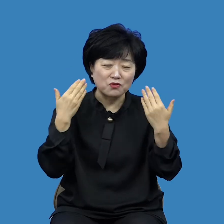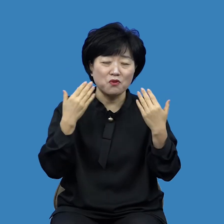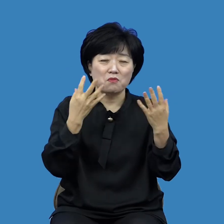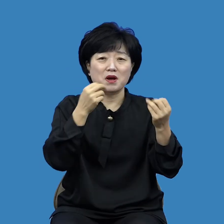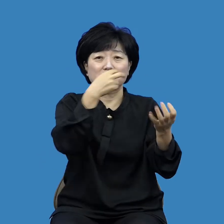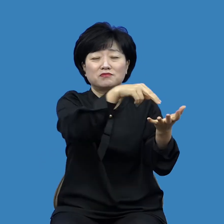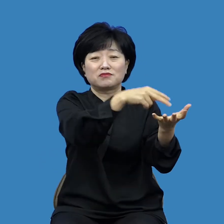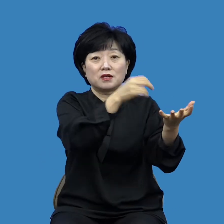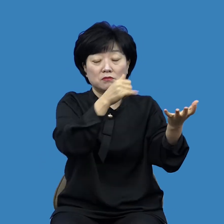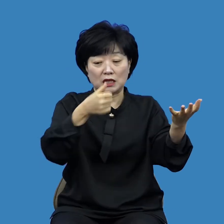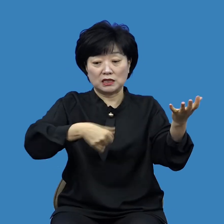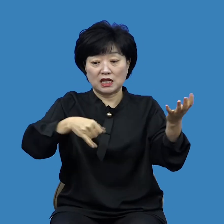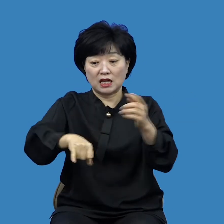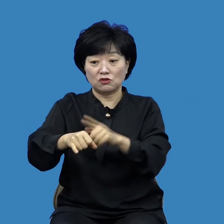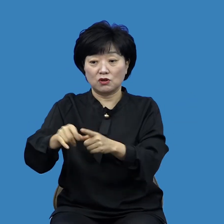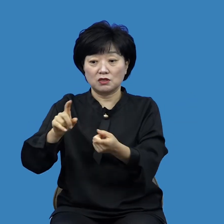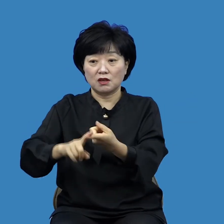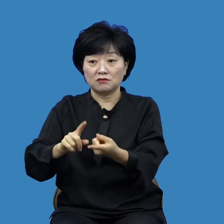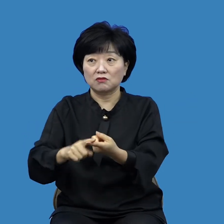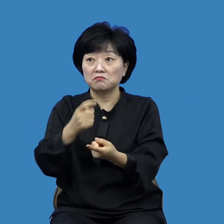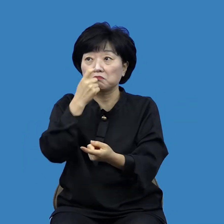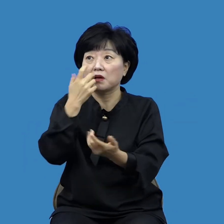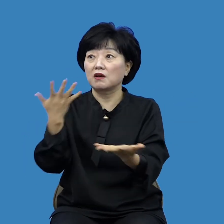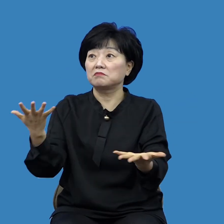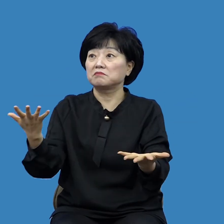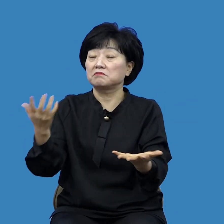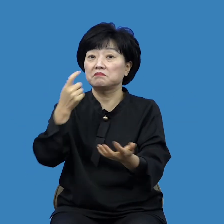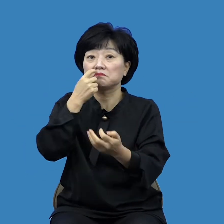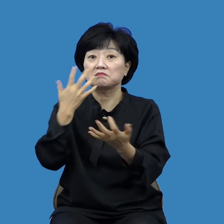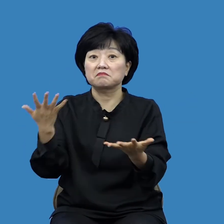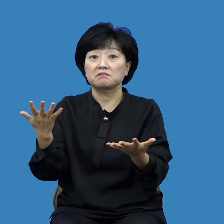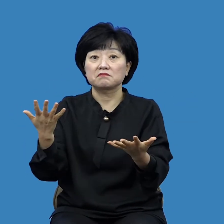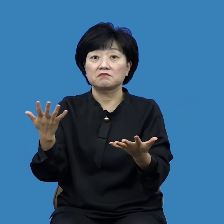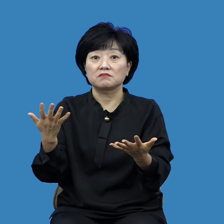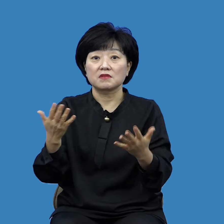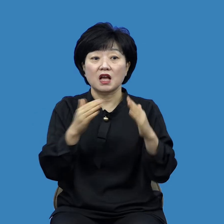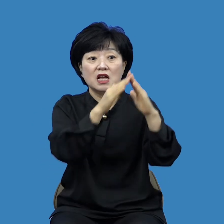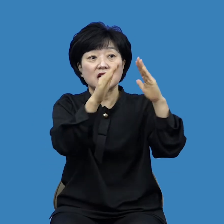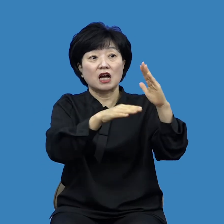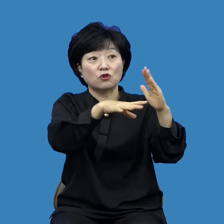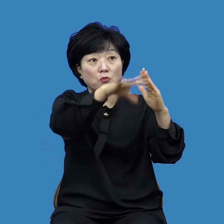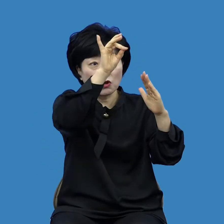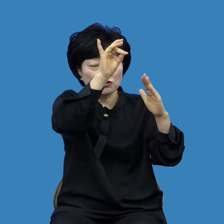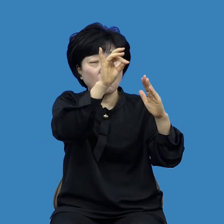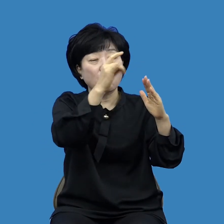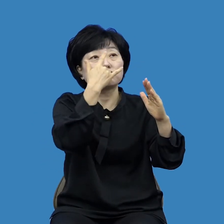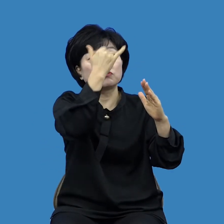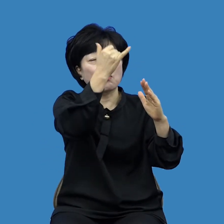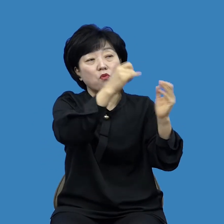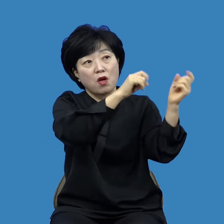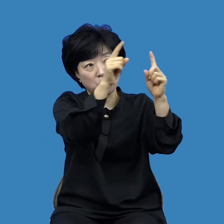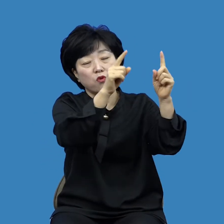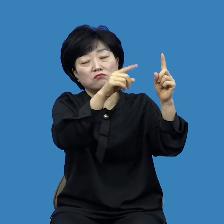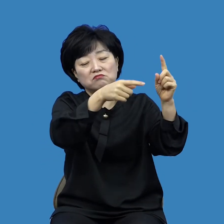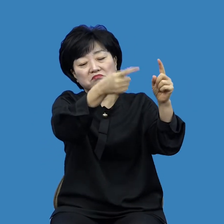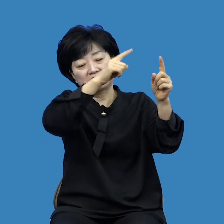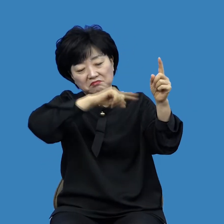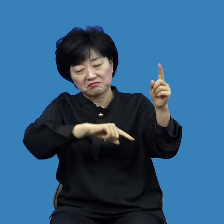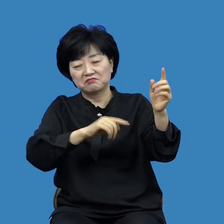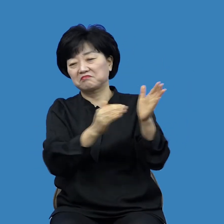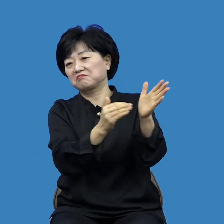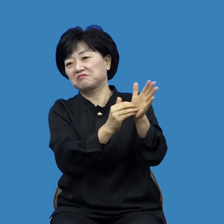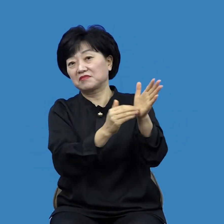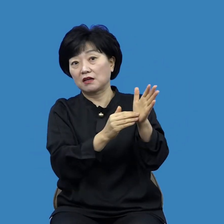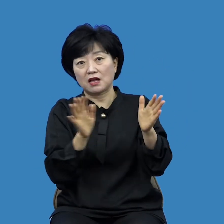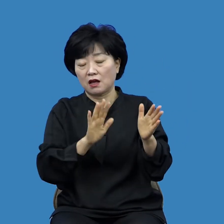자녀들이 뭘 해야 되는지에 대해서는 별로 개념이 없어. 그래서 가정의 회복은 부모들이 회복되면 된다고 생각을 하는 큰 오해들을 한다는 거예요. 그런데